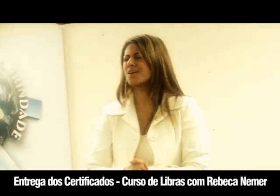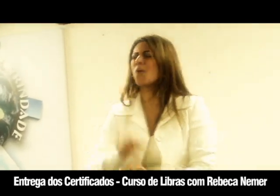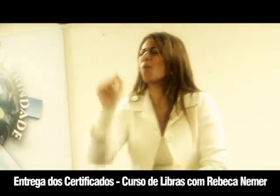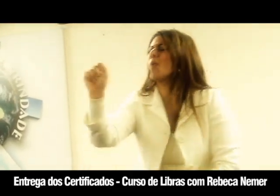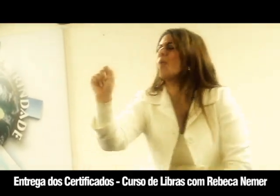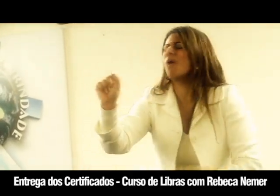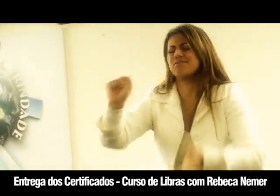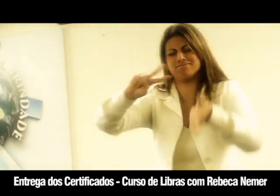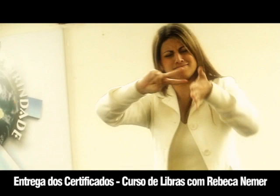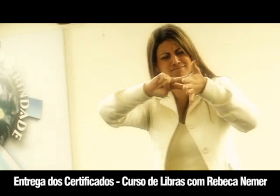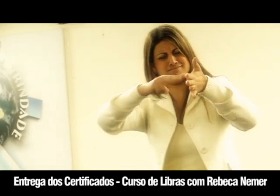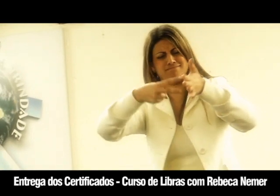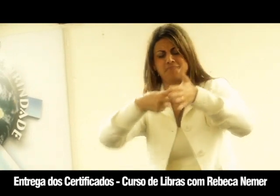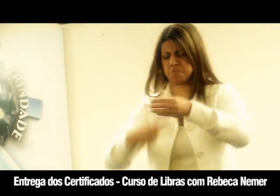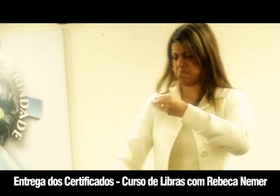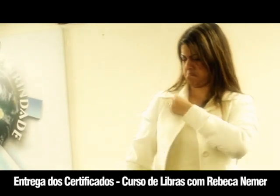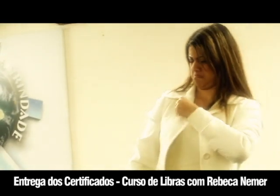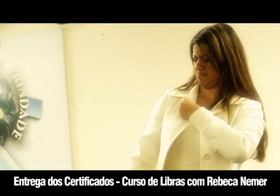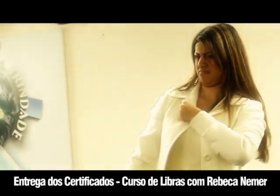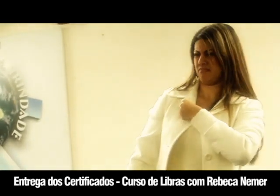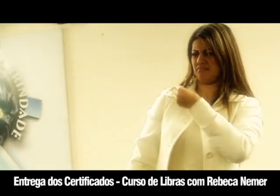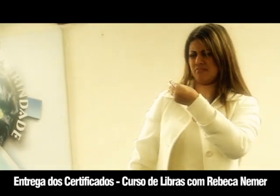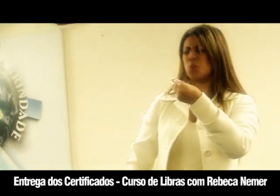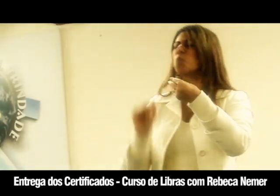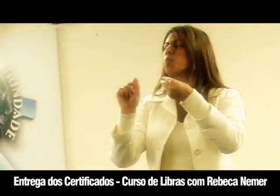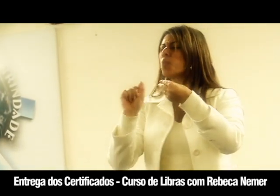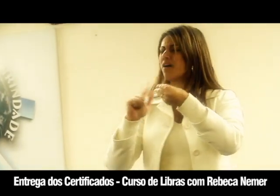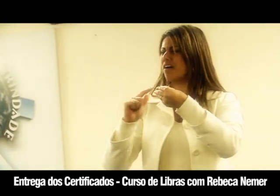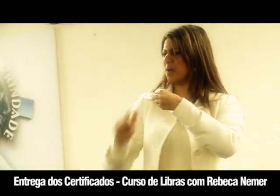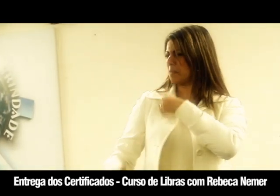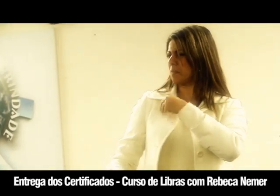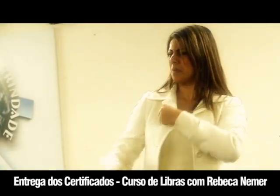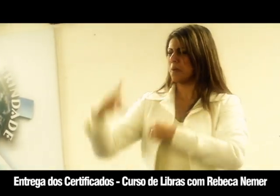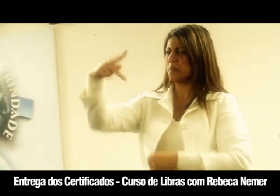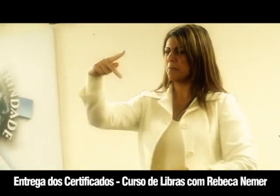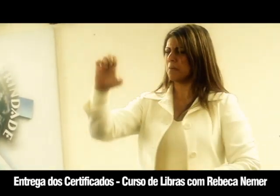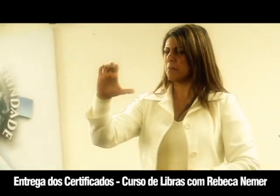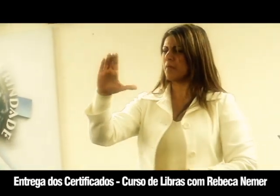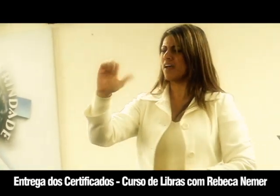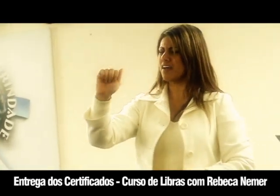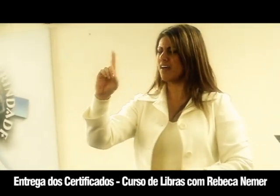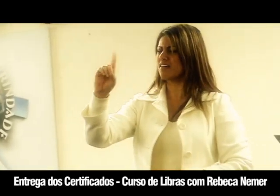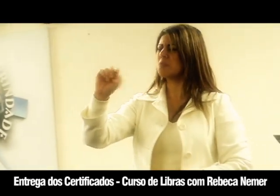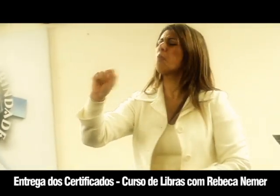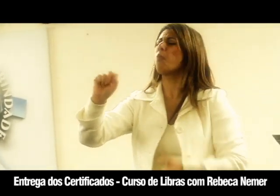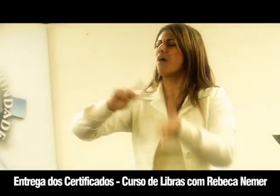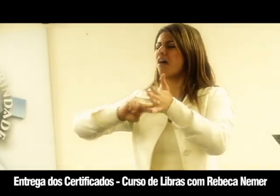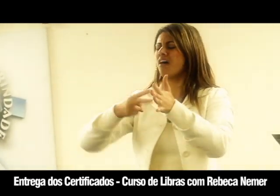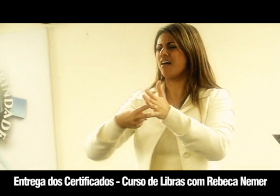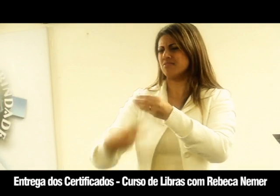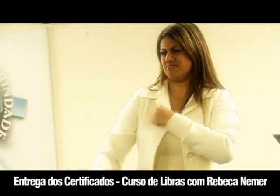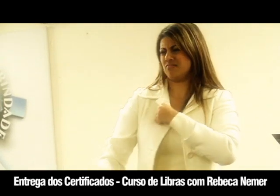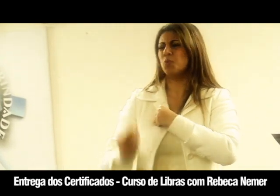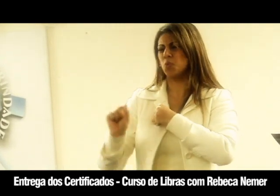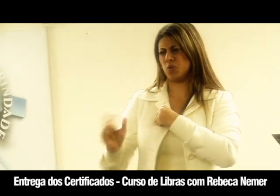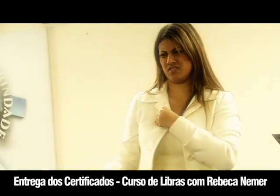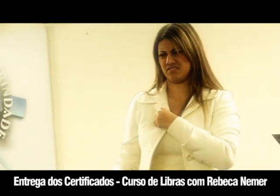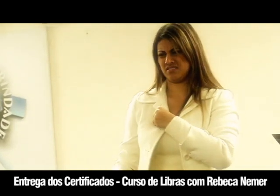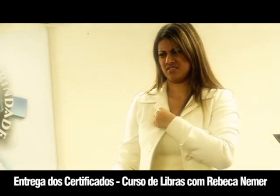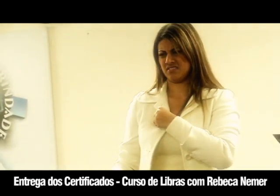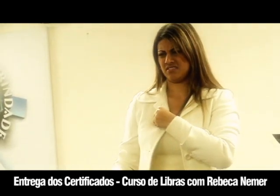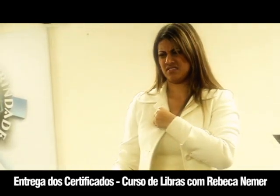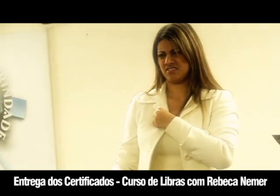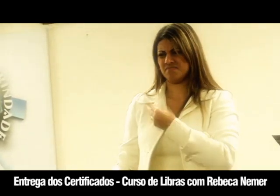Deus. Pecado é você fechar o punho e ter como alvo o rosto, a face de